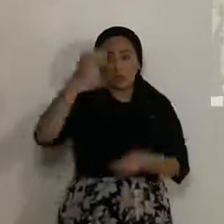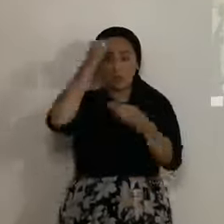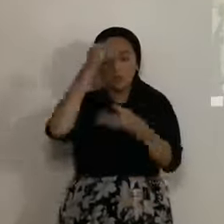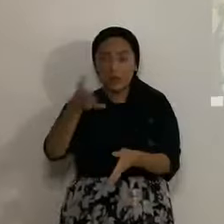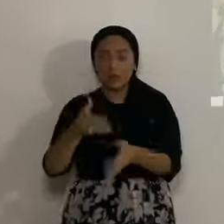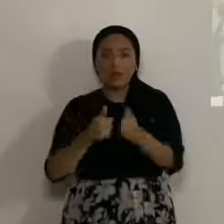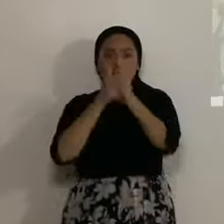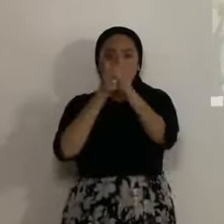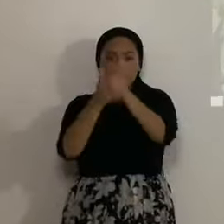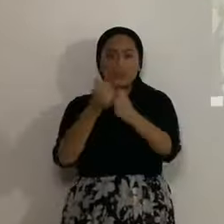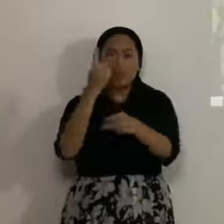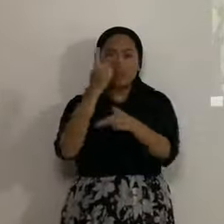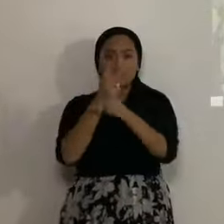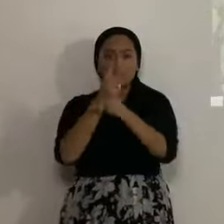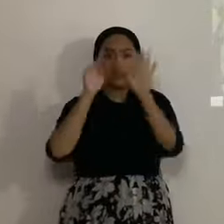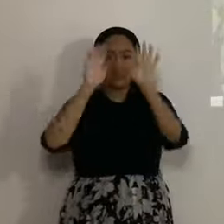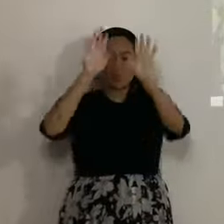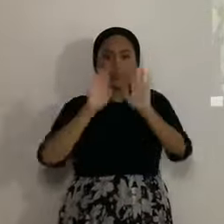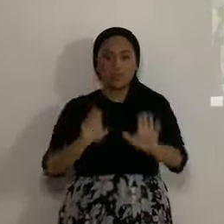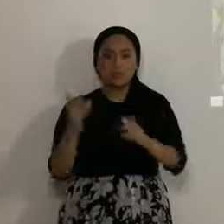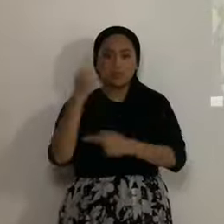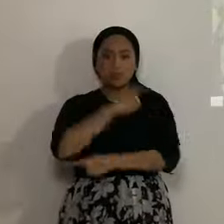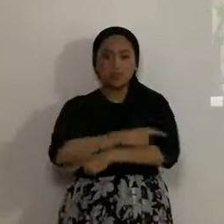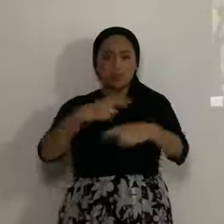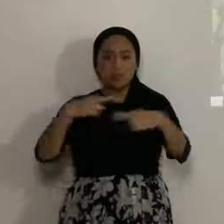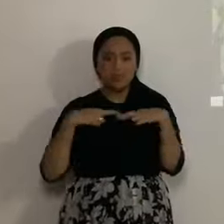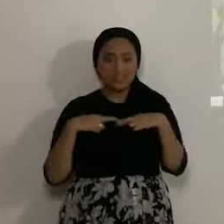¿Vas a seguir guardando el domingo como día de adoración?